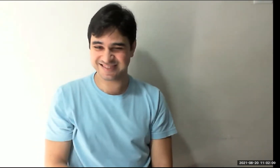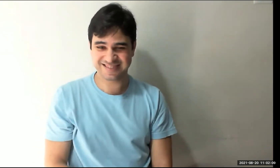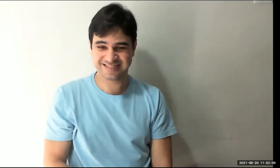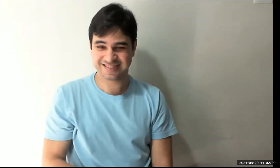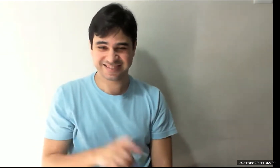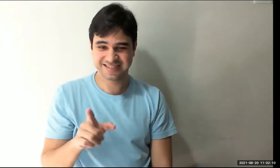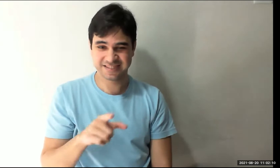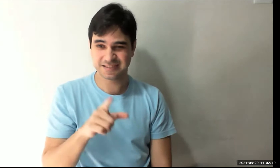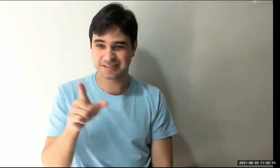Leda quer.